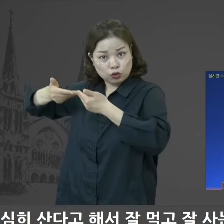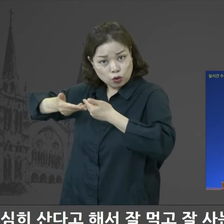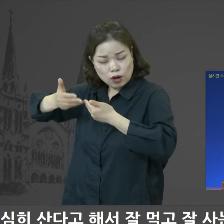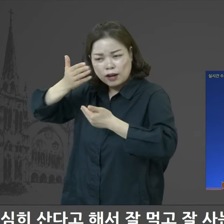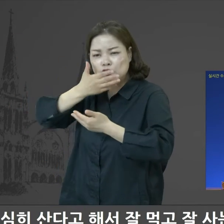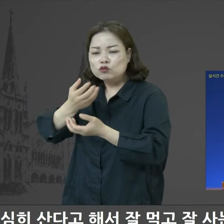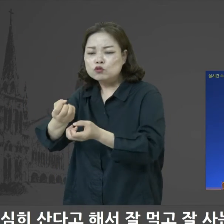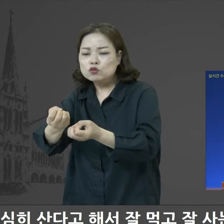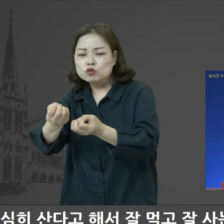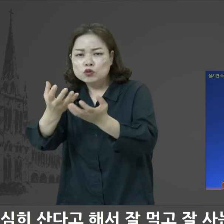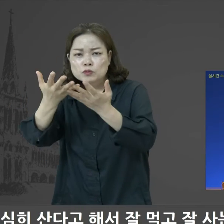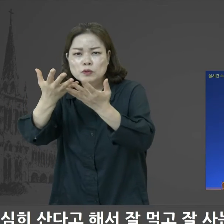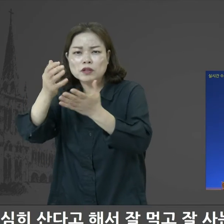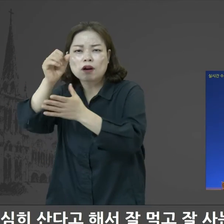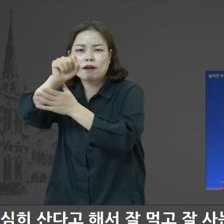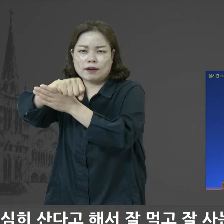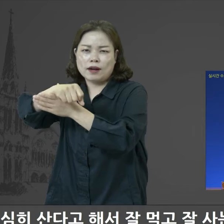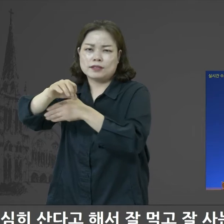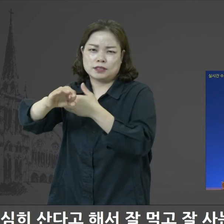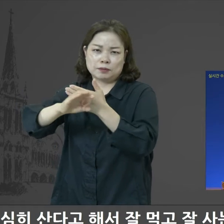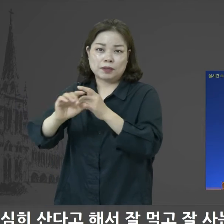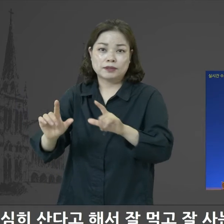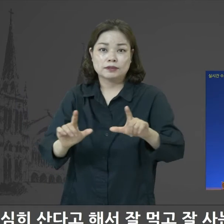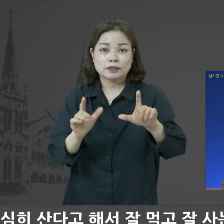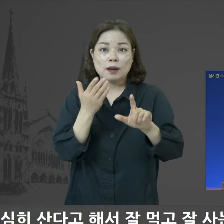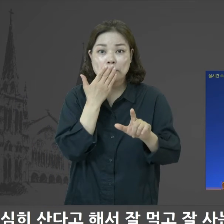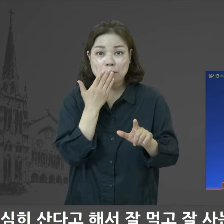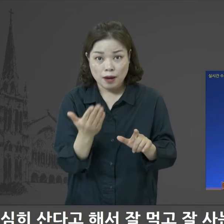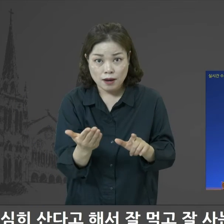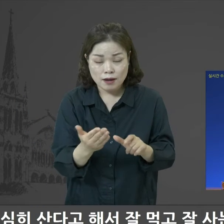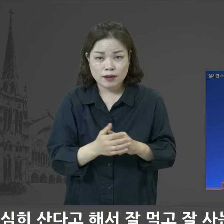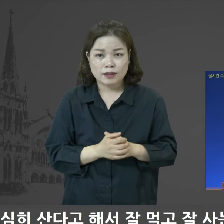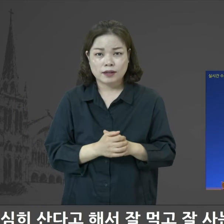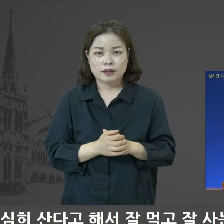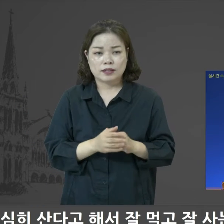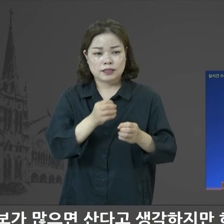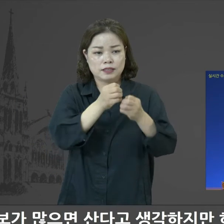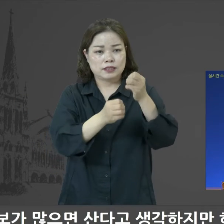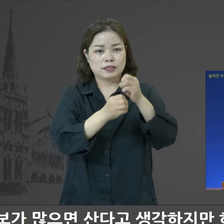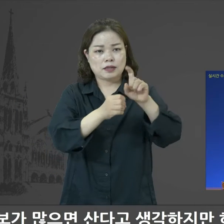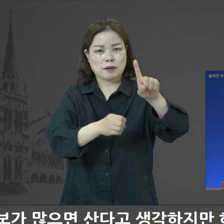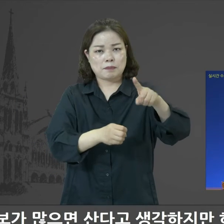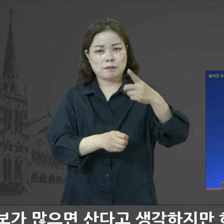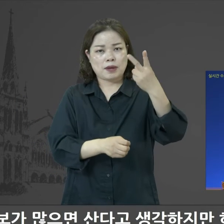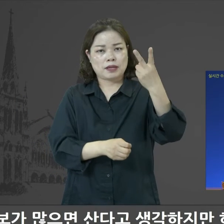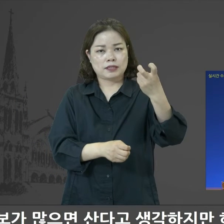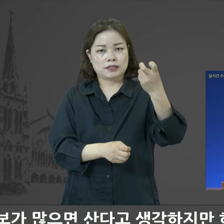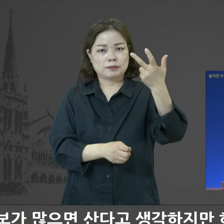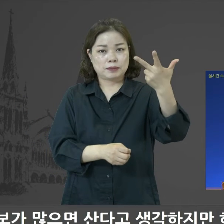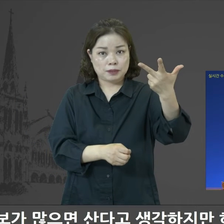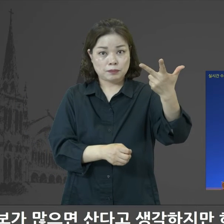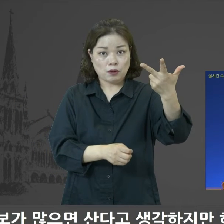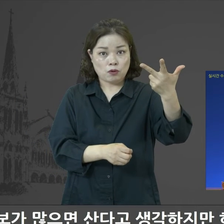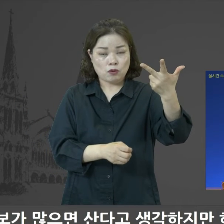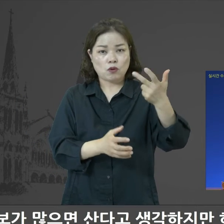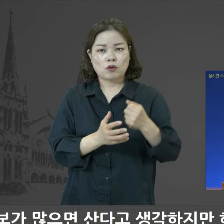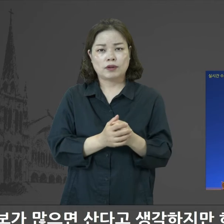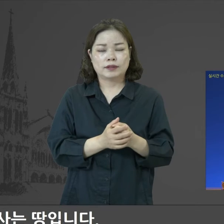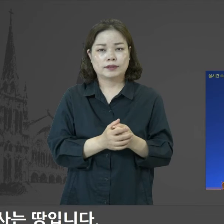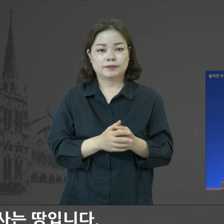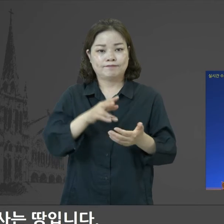하나님께서 축복의 소나기를 허락해 주셔야 살 수 있는 땅입니다. 시편 127편 1절은 이렇게 기록합니다.